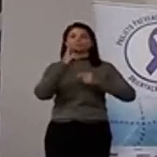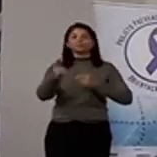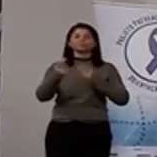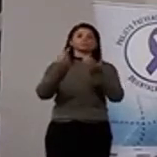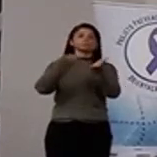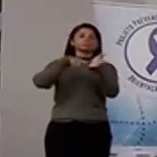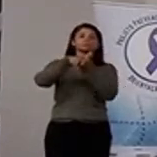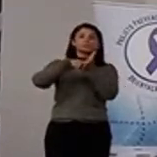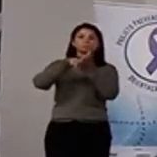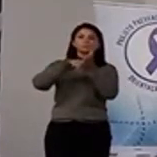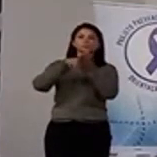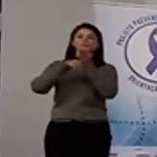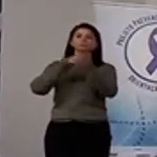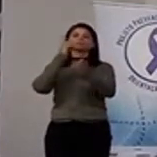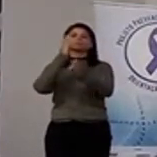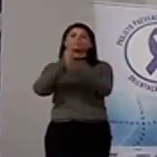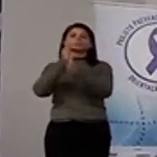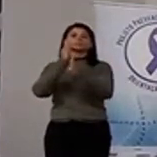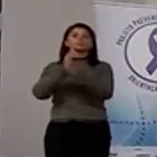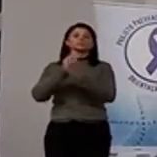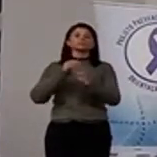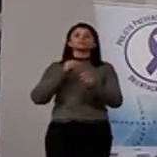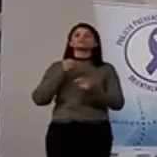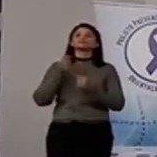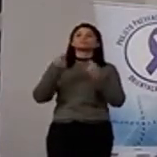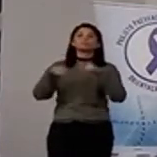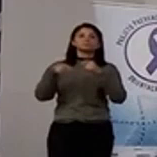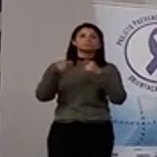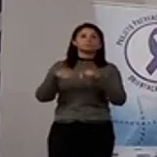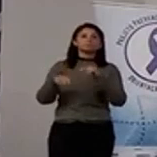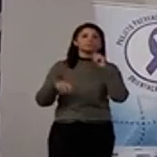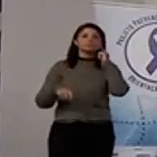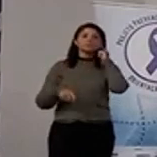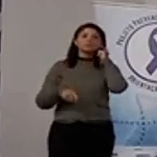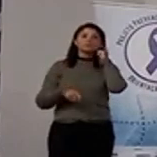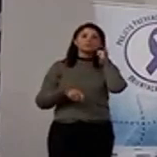para atendimento, caso haja necessidade.